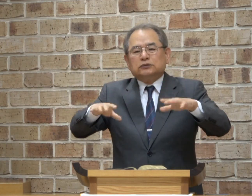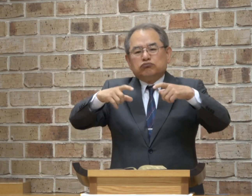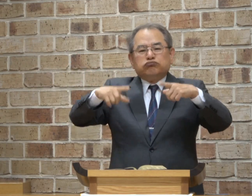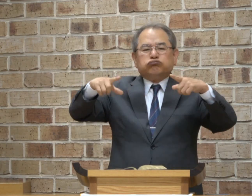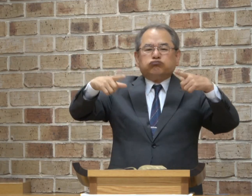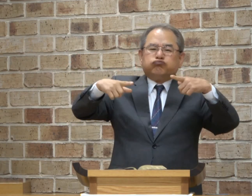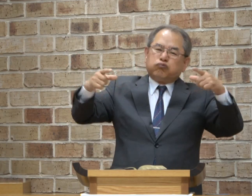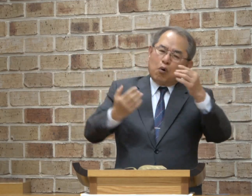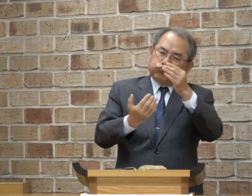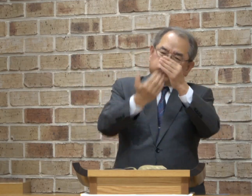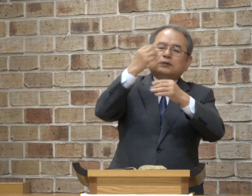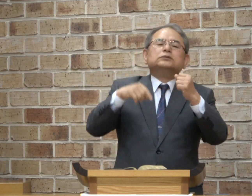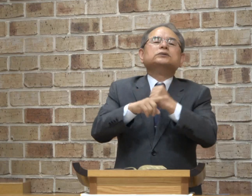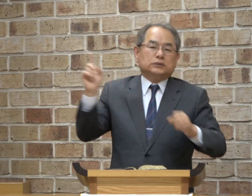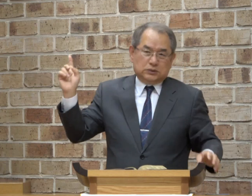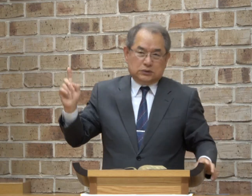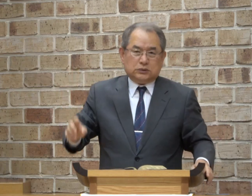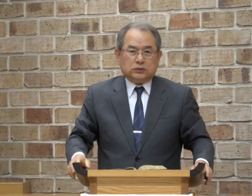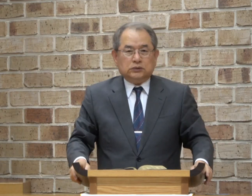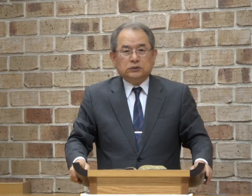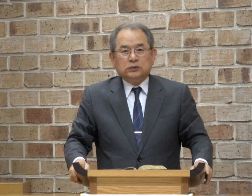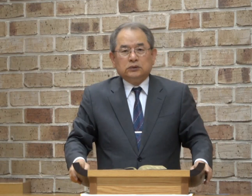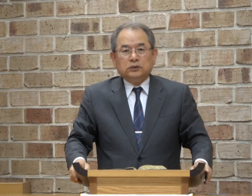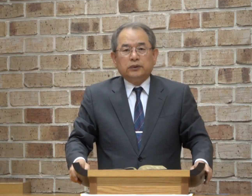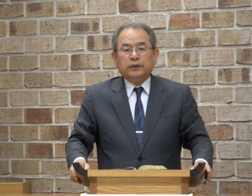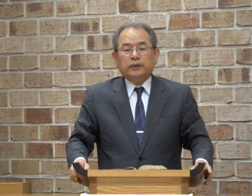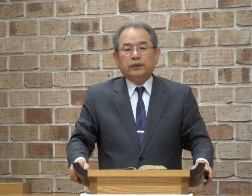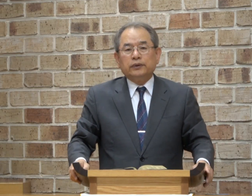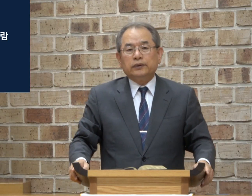믿는 사람이 지금도 늘어나고 있는 것이 바로 성령의 역사하십니다.